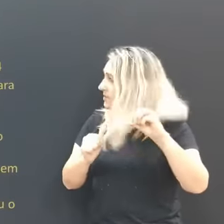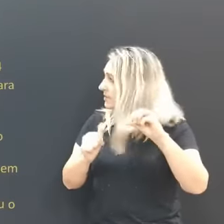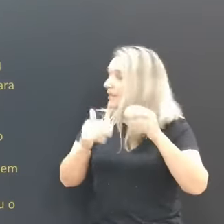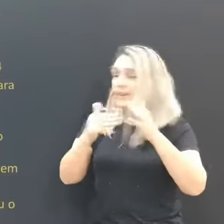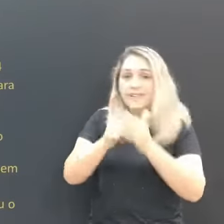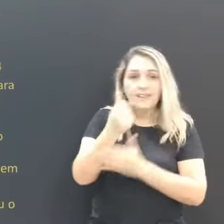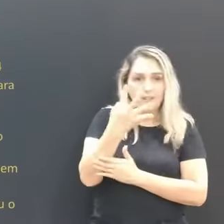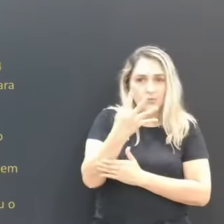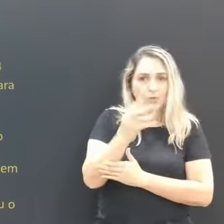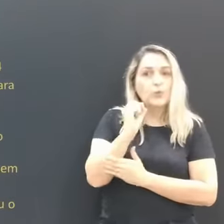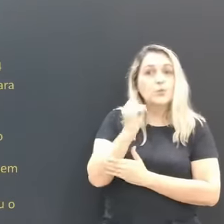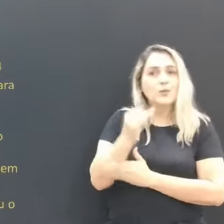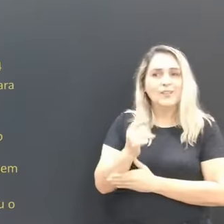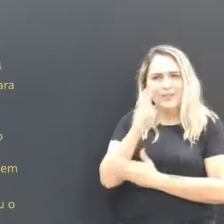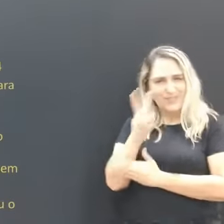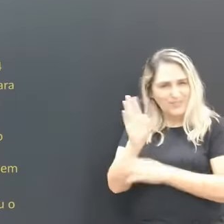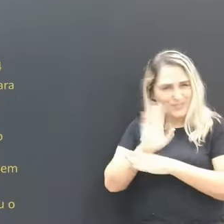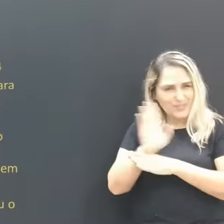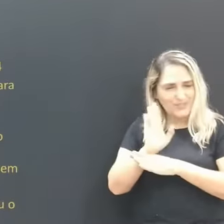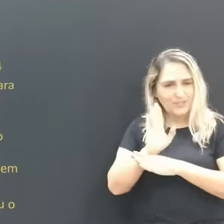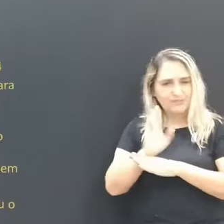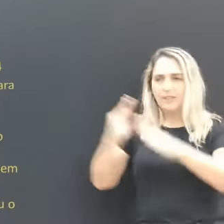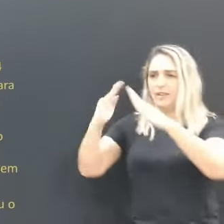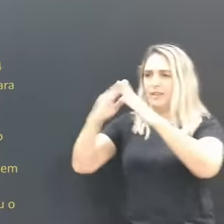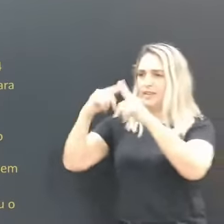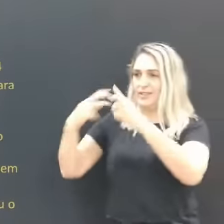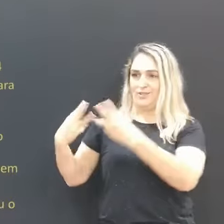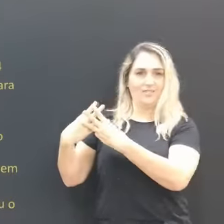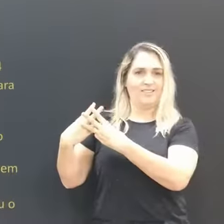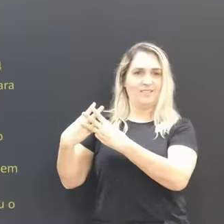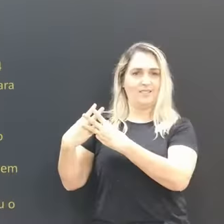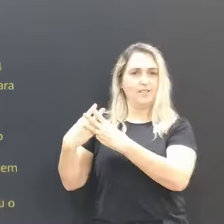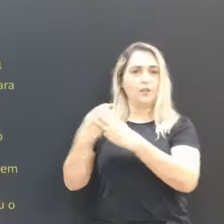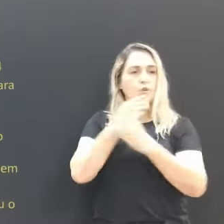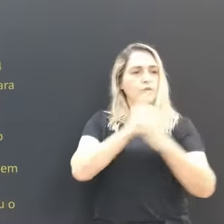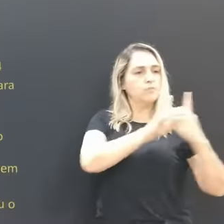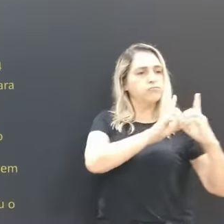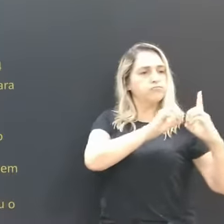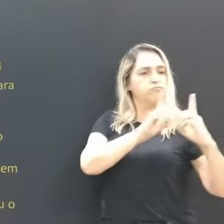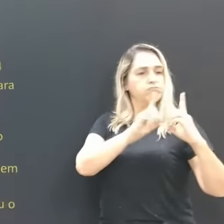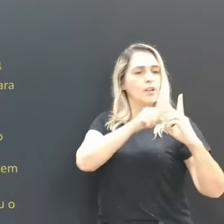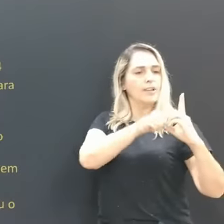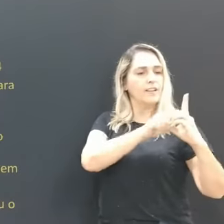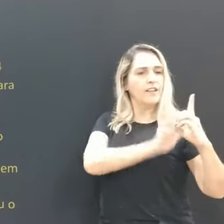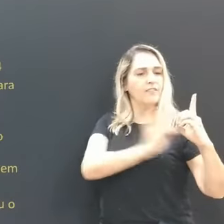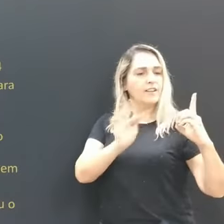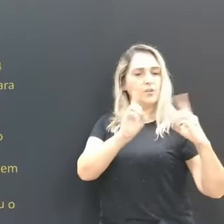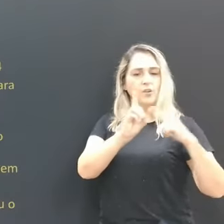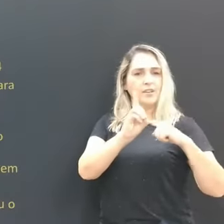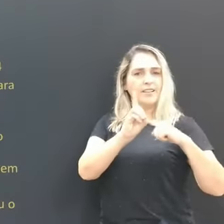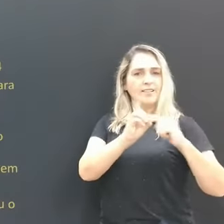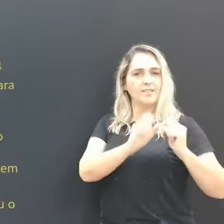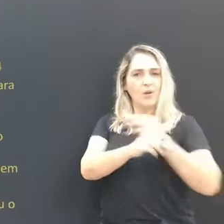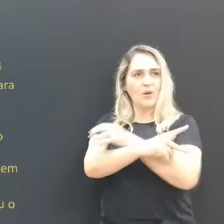subiram ao templo para orar, um fariseu, o outro publicano.